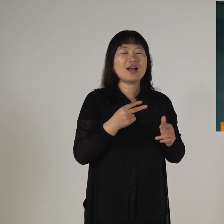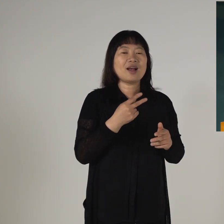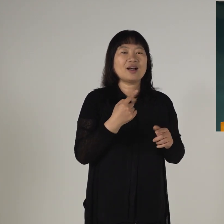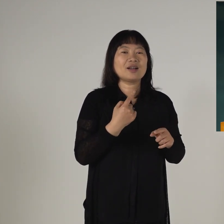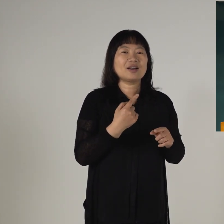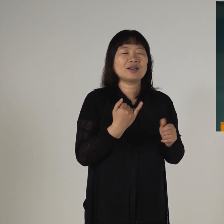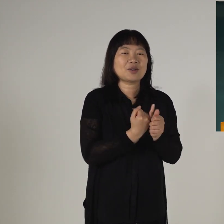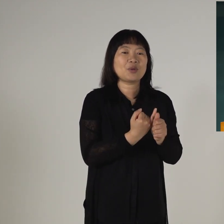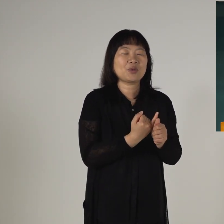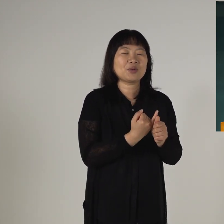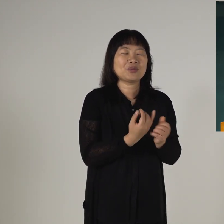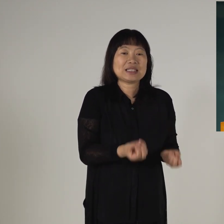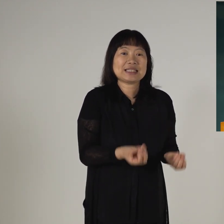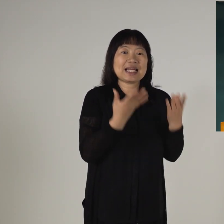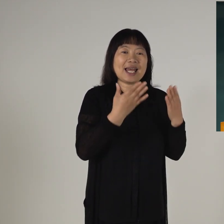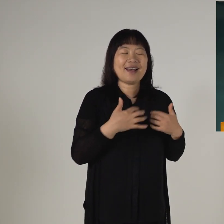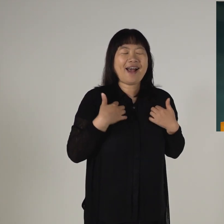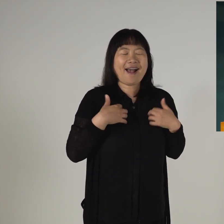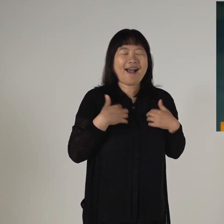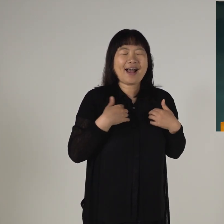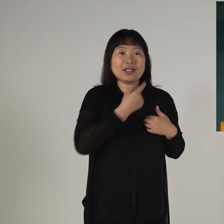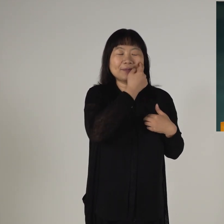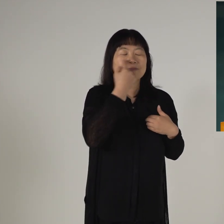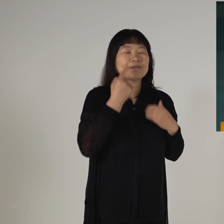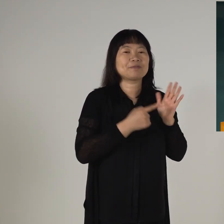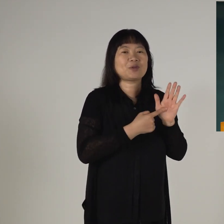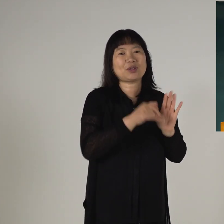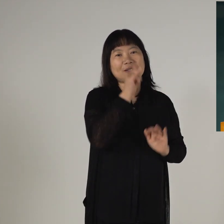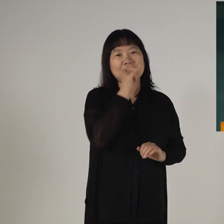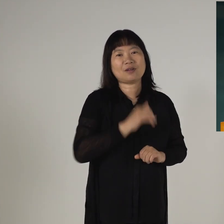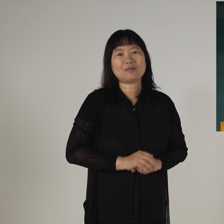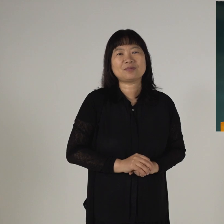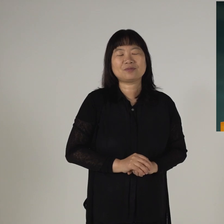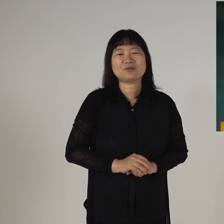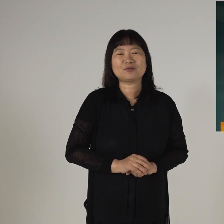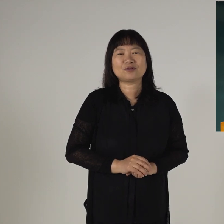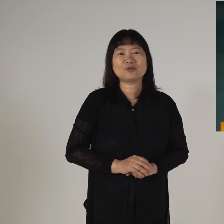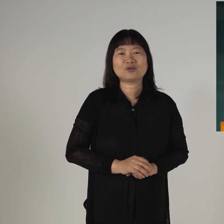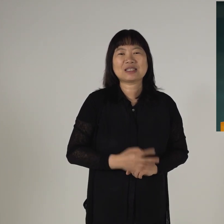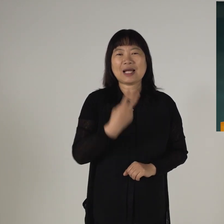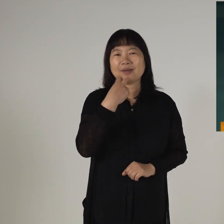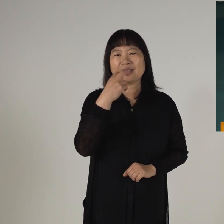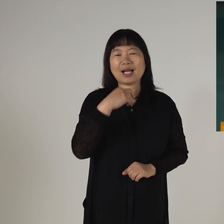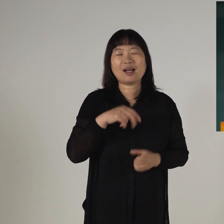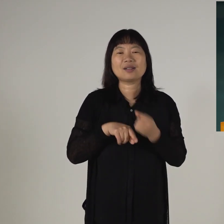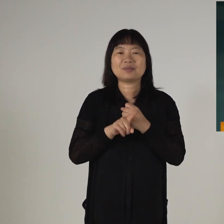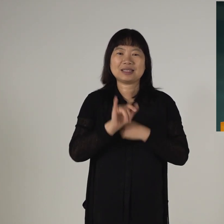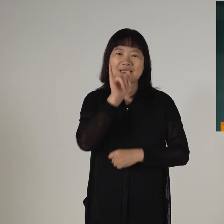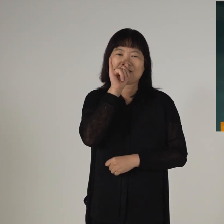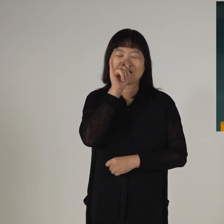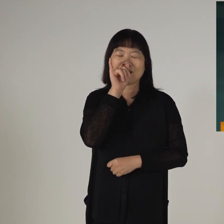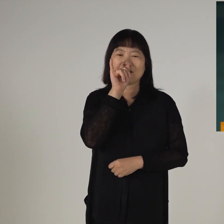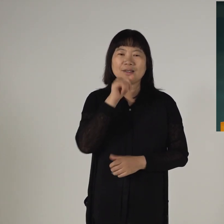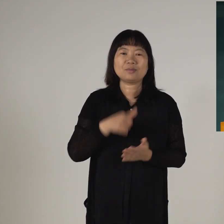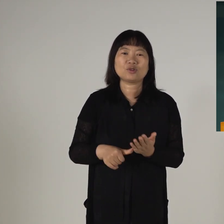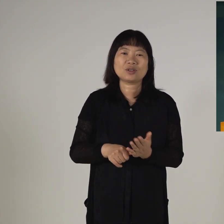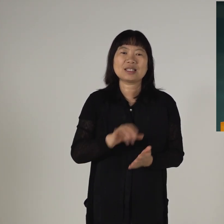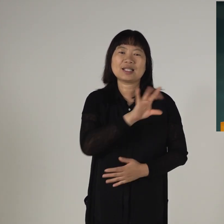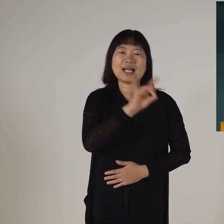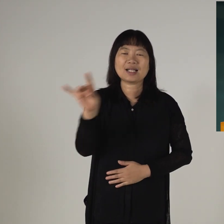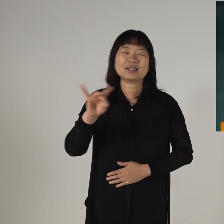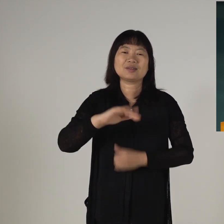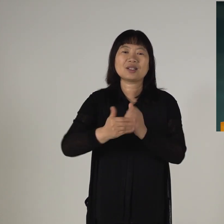결혼식의 기쁨의 상징으로도 소개가 돼요. 이렇게 이중적인 메시지가 담아진 매개물들이